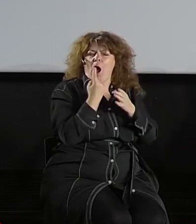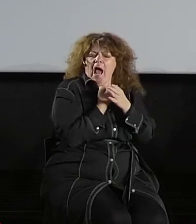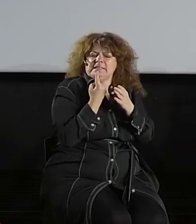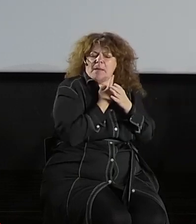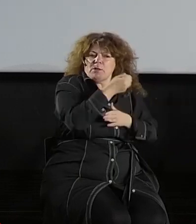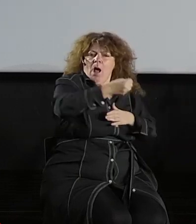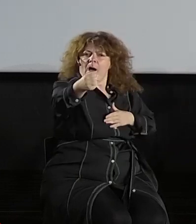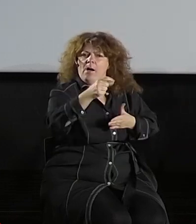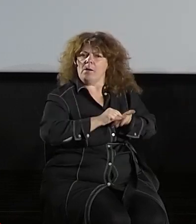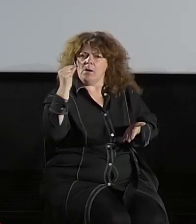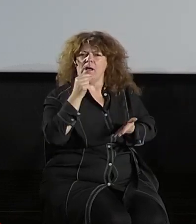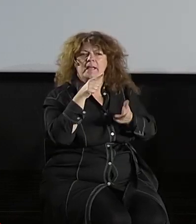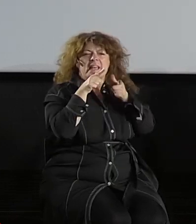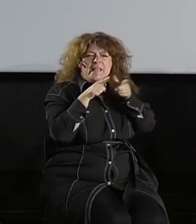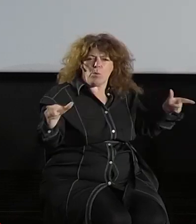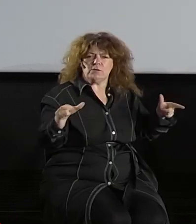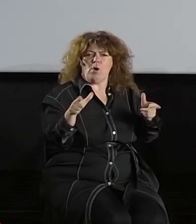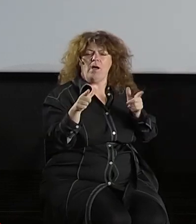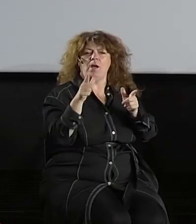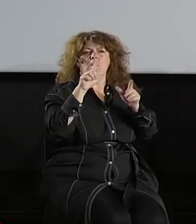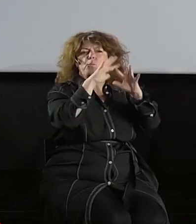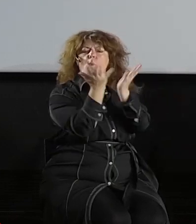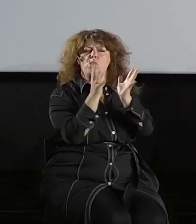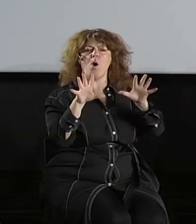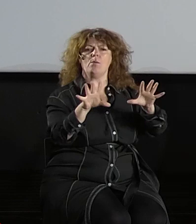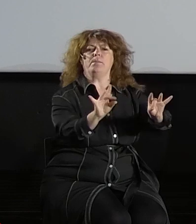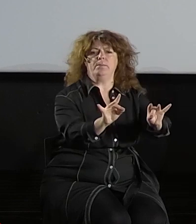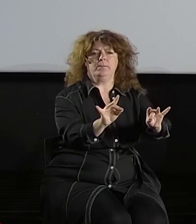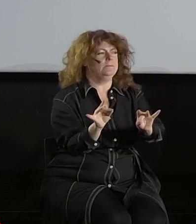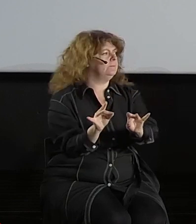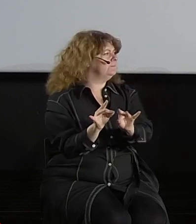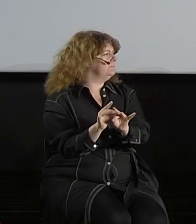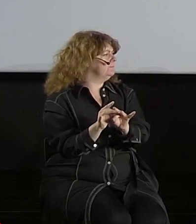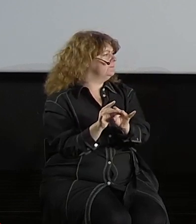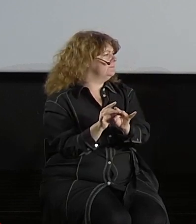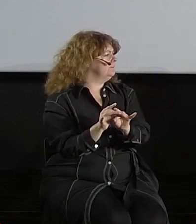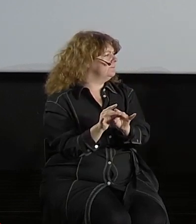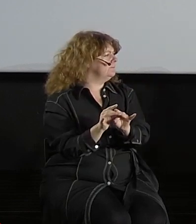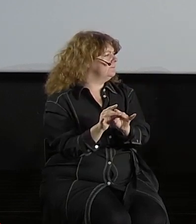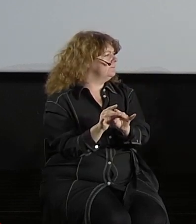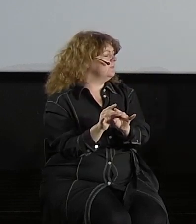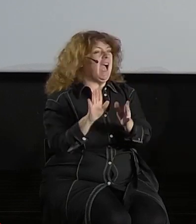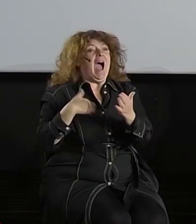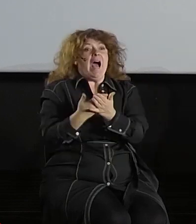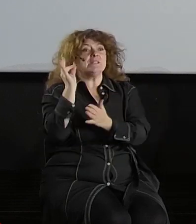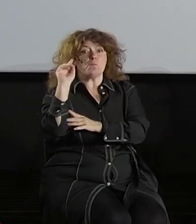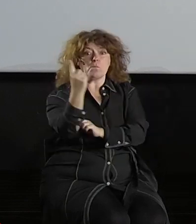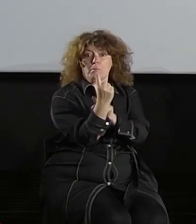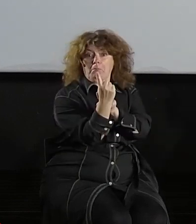eh lingüístico y de acercamiento al mundo digamos e hasta que aparece una persona en el caso de